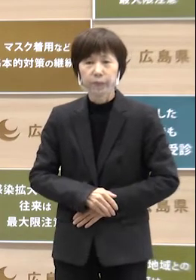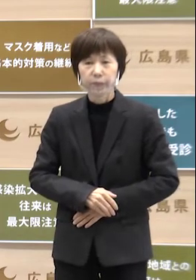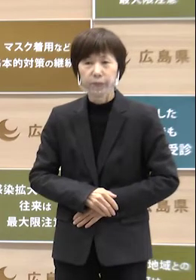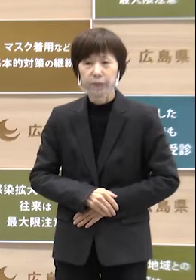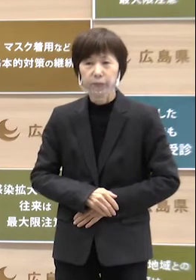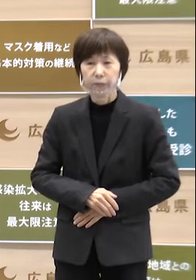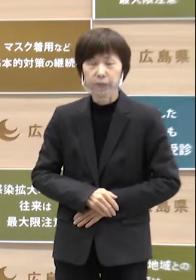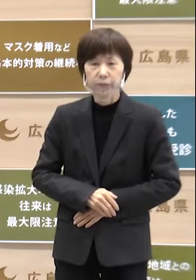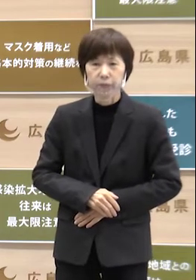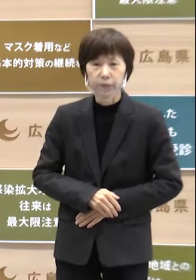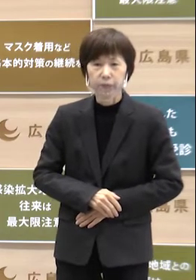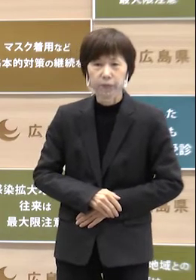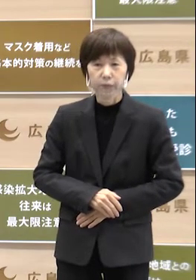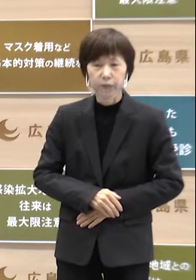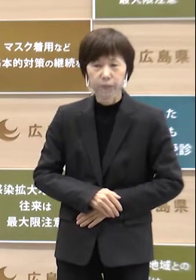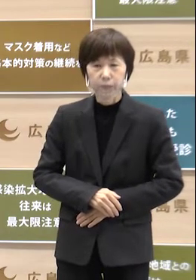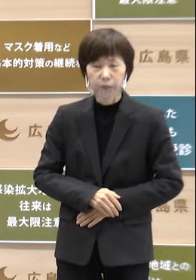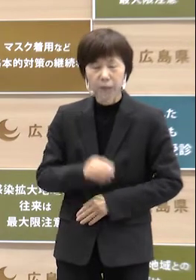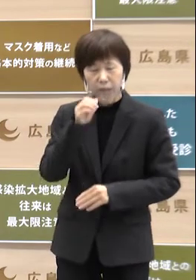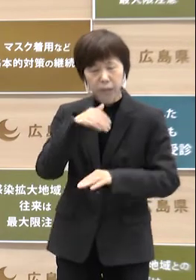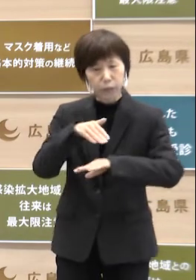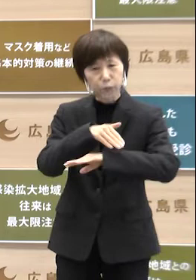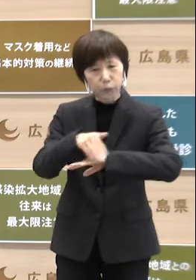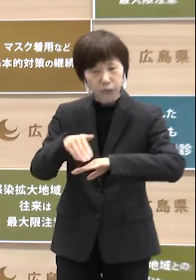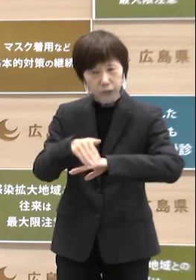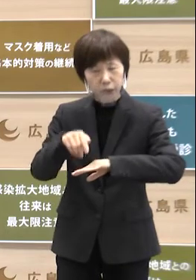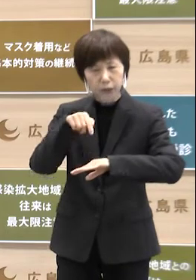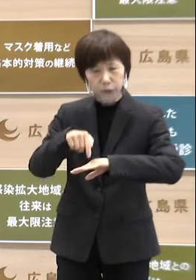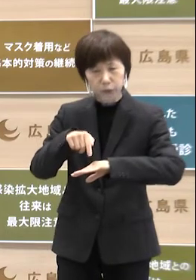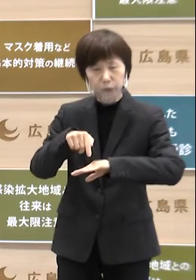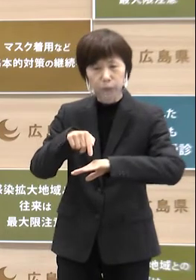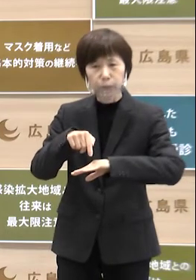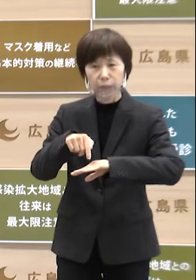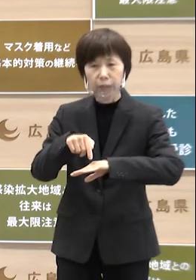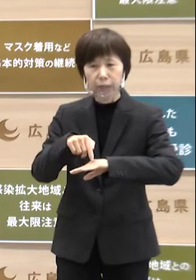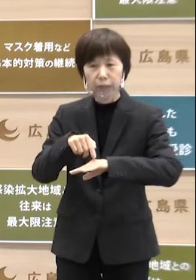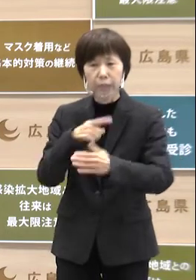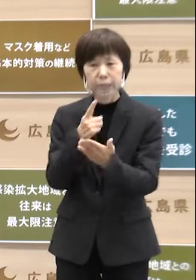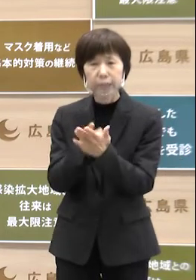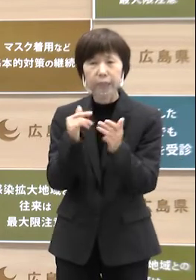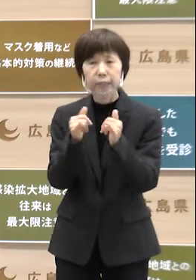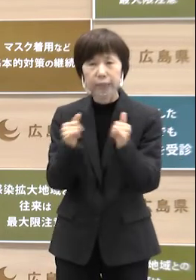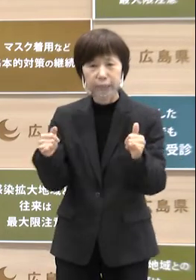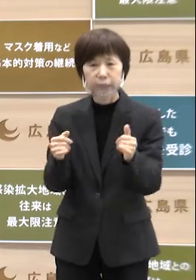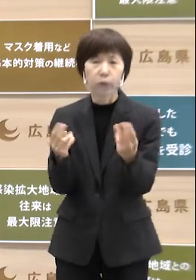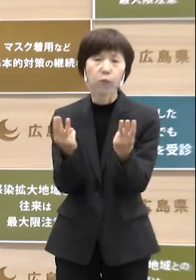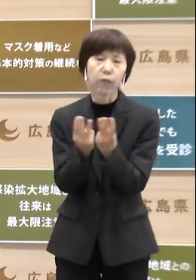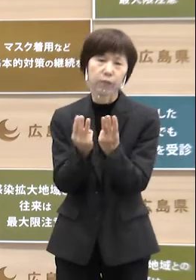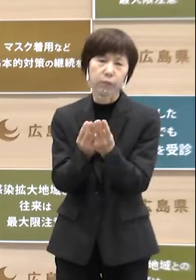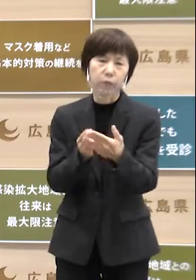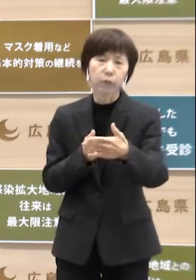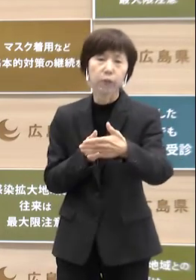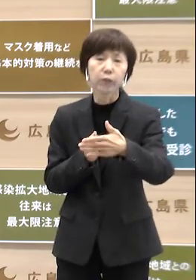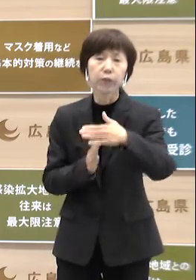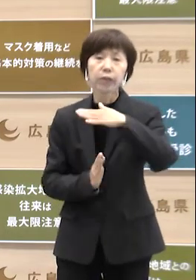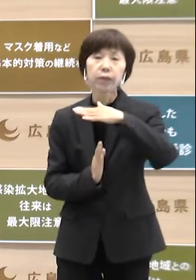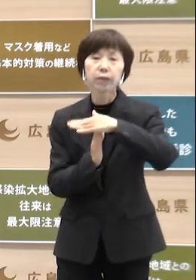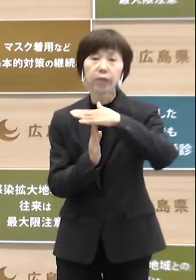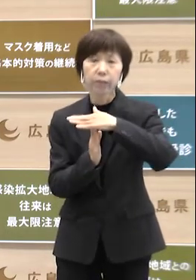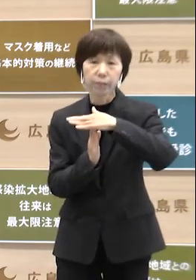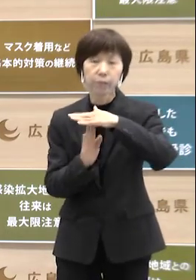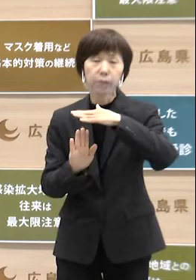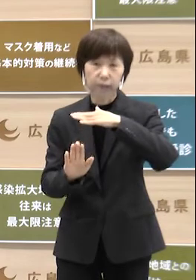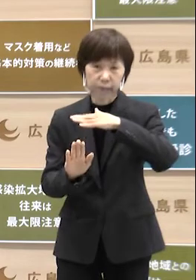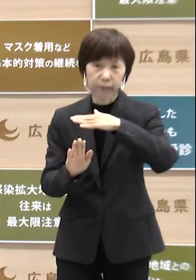年初に予定されている時には、参加者の数の制限というのがですね、あったわ